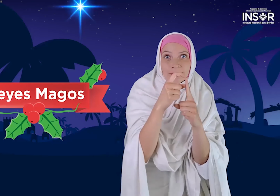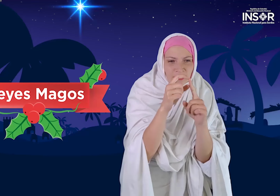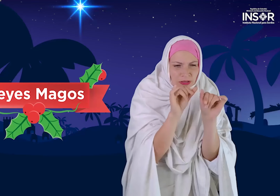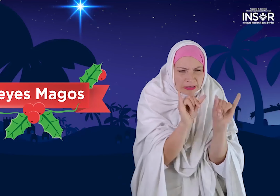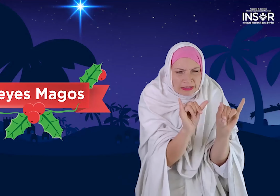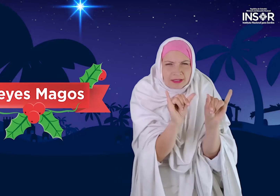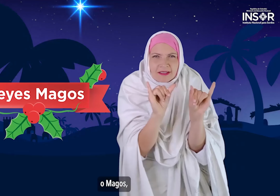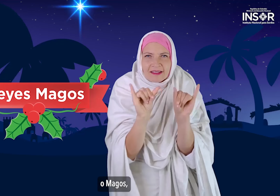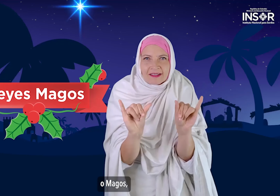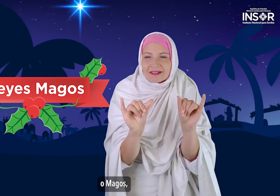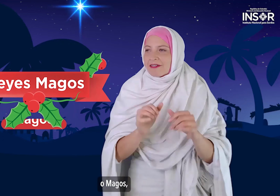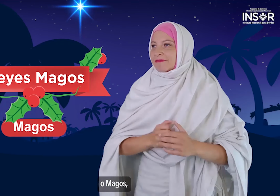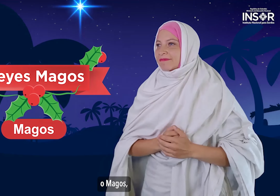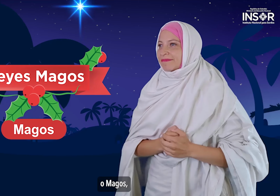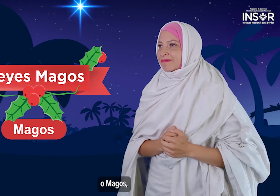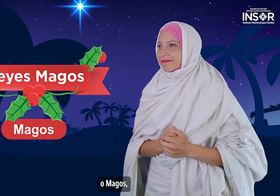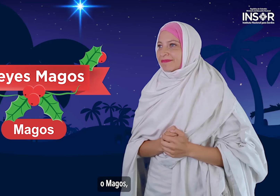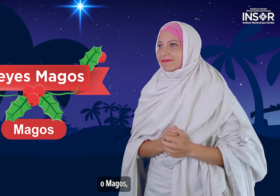Los reyes magos.